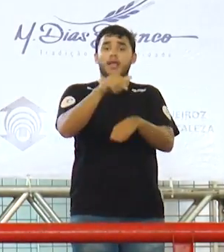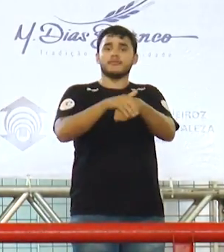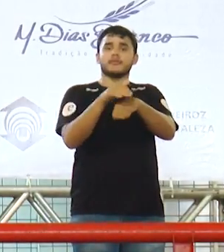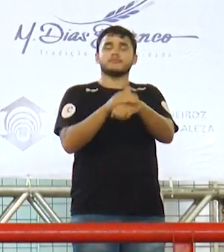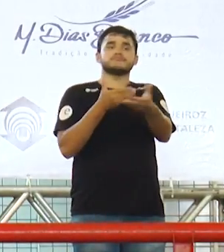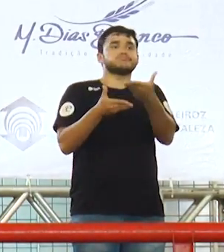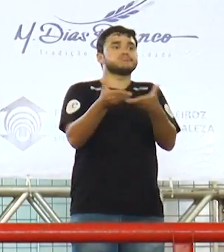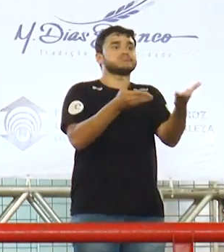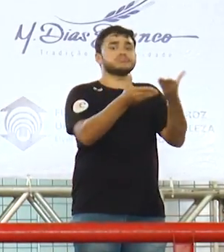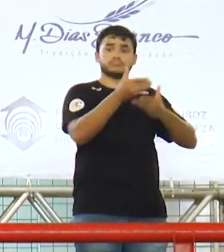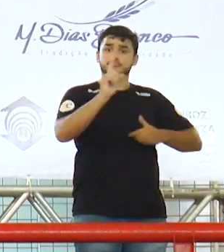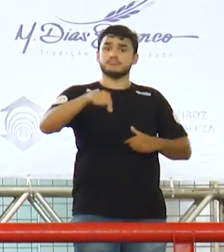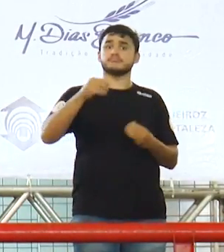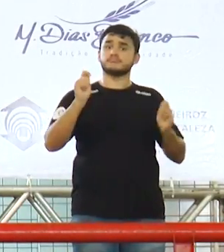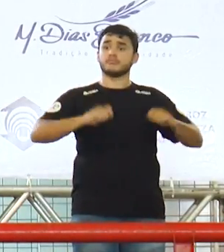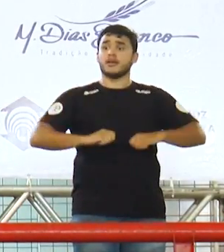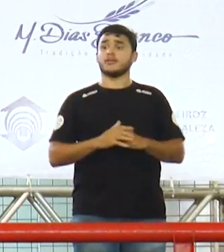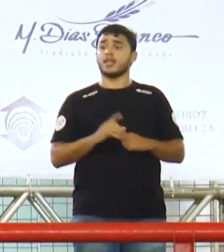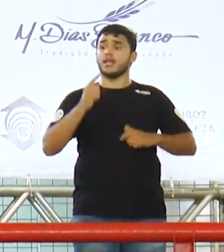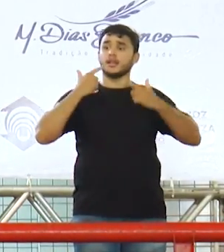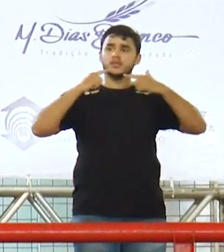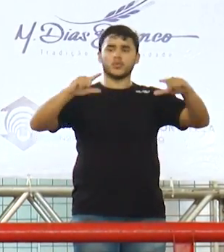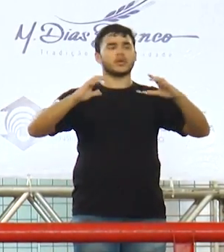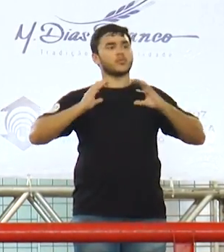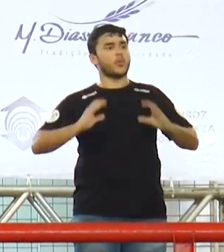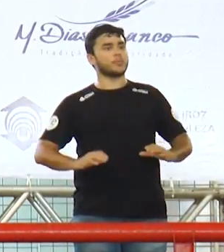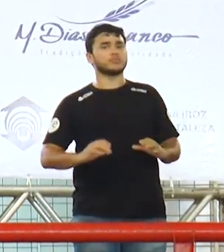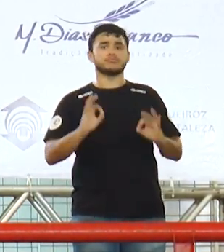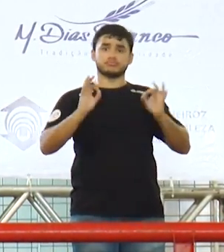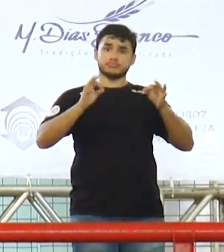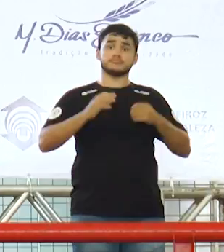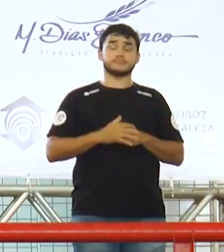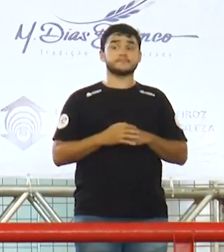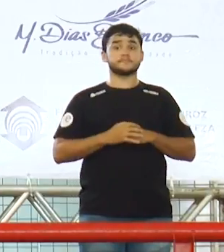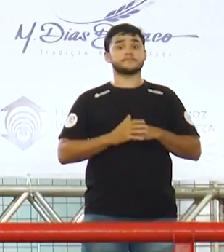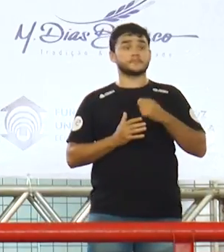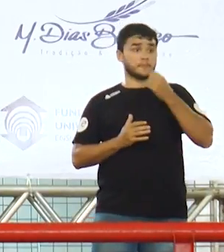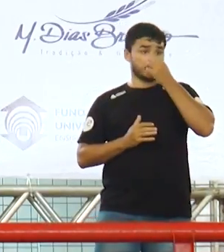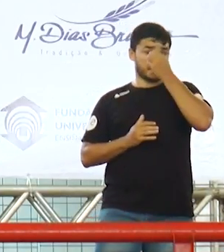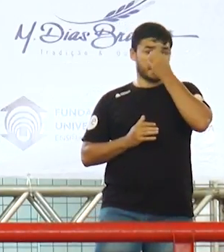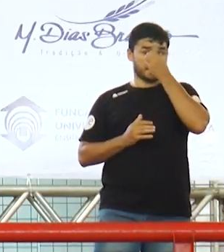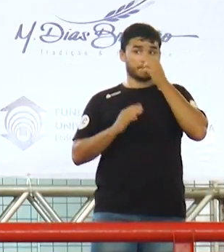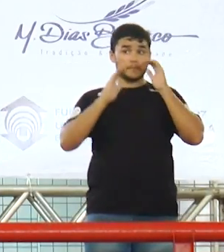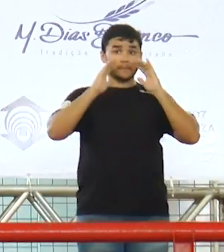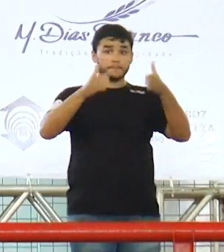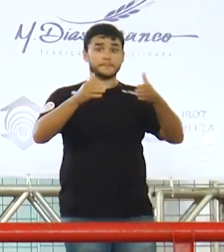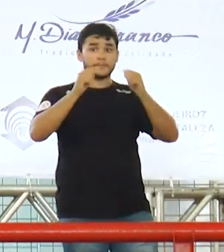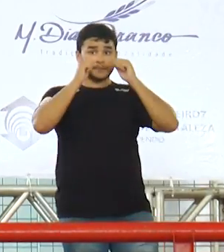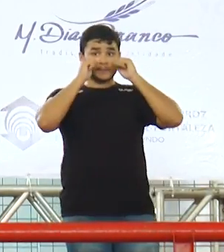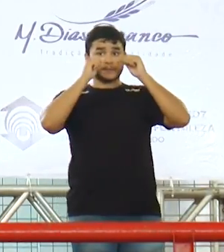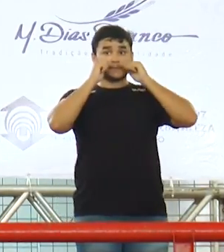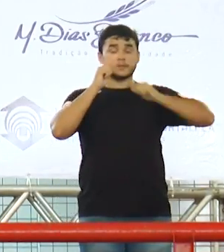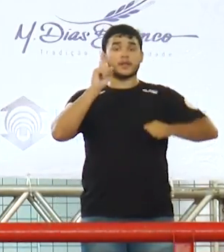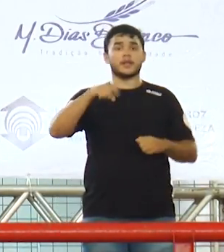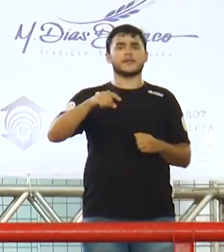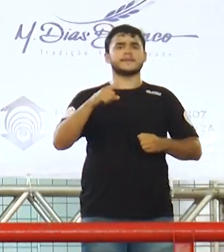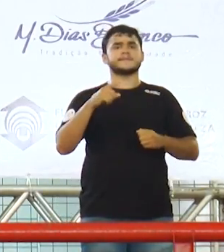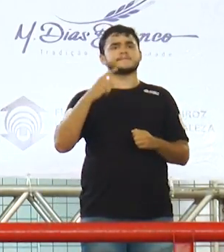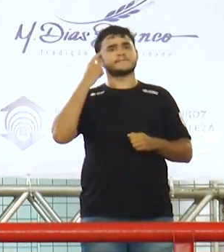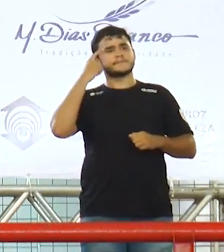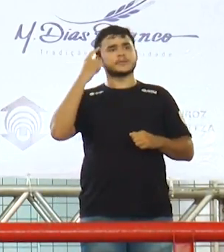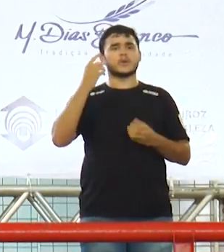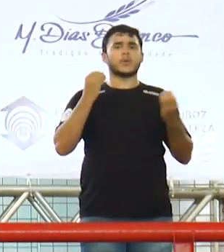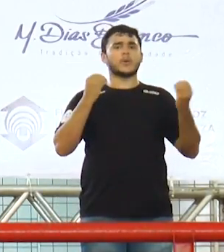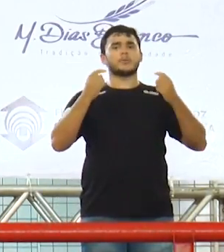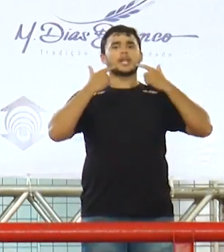seu comportamento é um instrumento de linguagem. Agora, nós vamos deter as nossas atenções em uma faceta